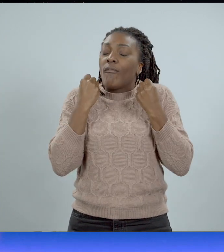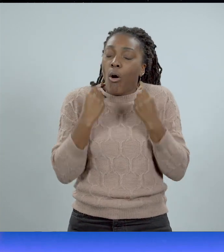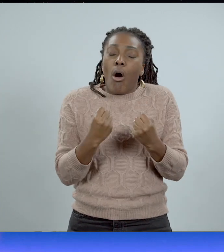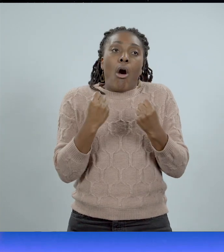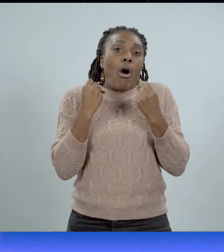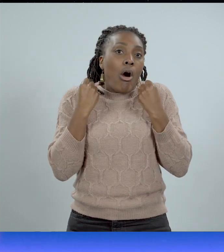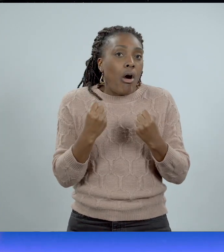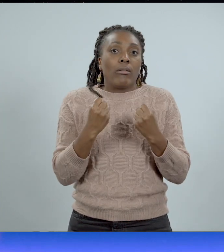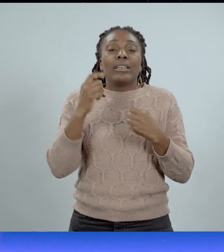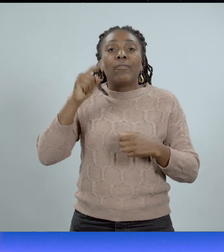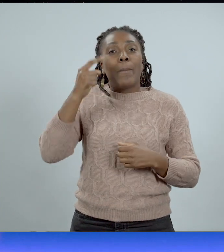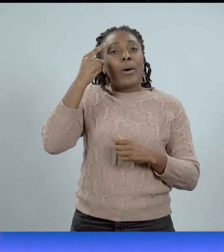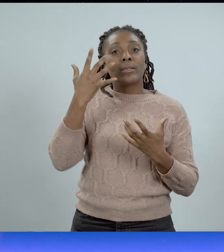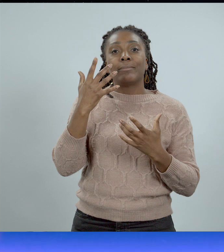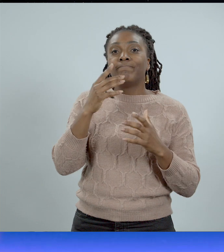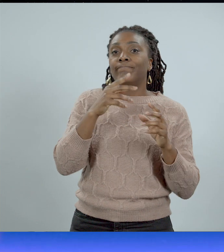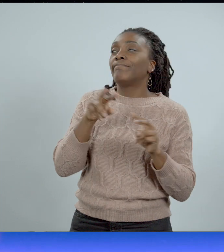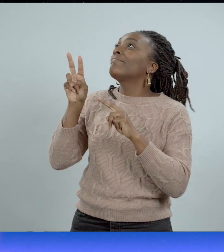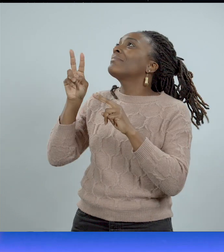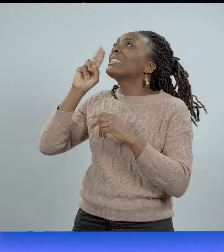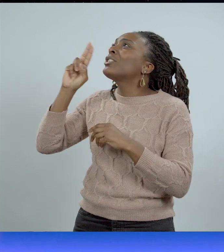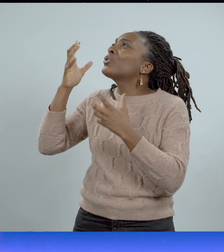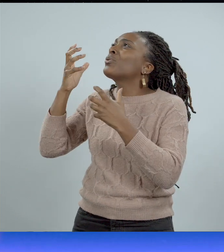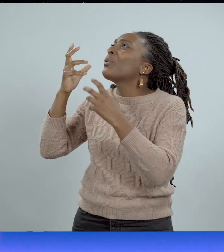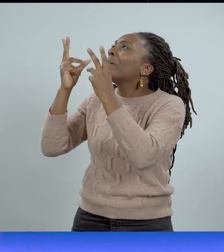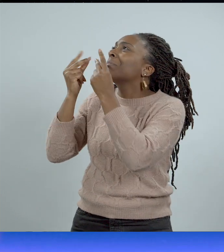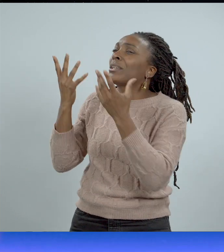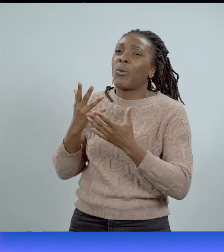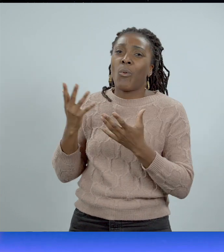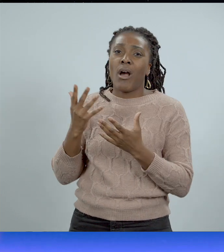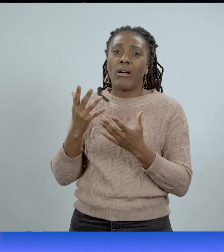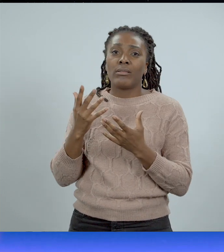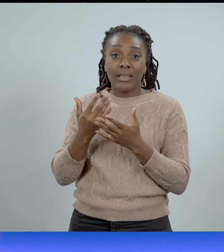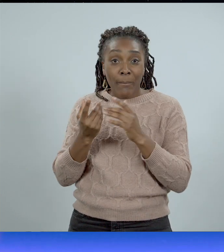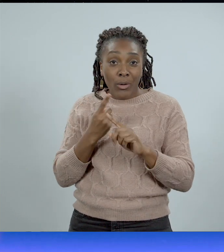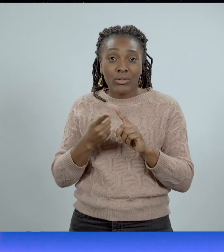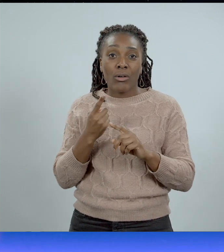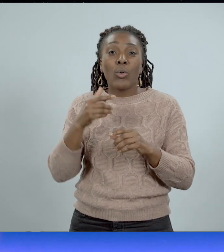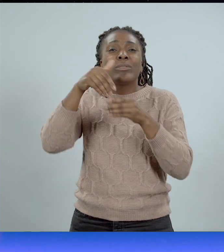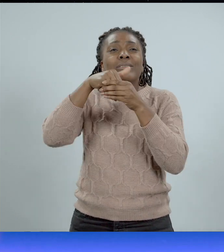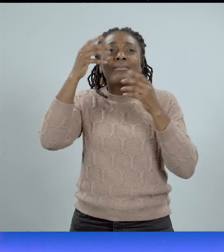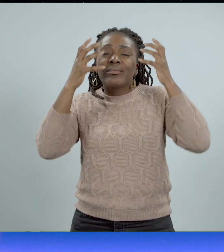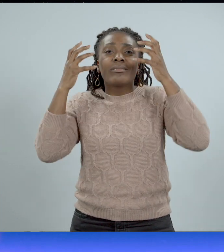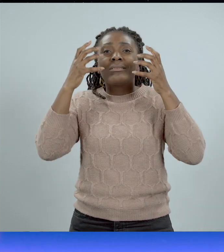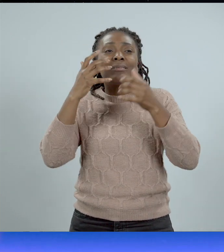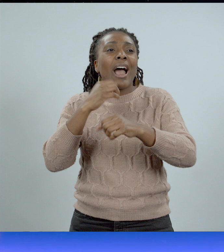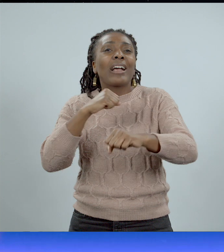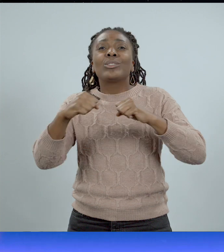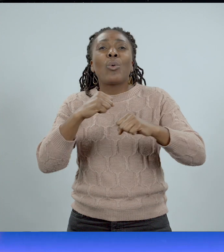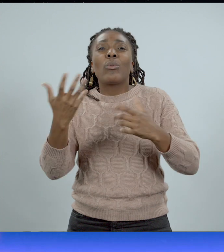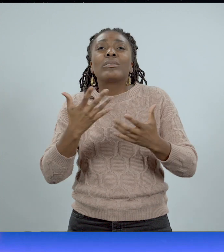très fort. C'est de se dire, ok Seigneur, qu'est-ce que tu essaies de me faire comprendre? Regardez l'action principale du rêve.